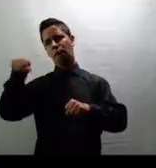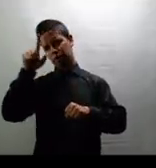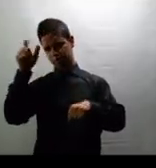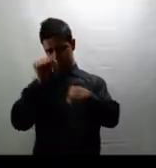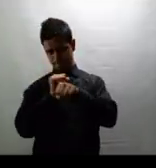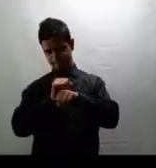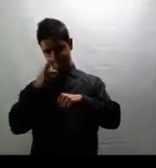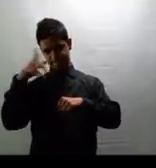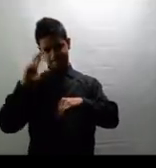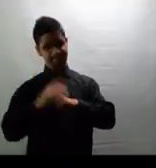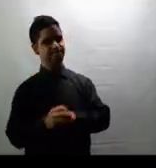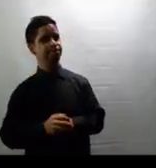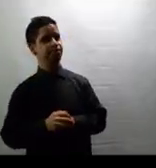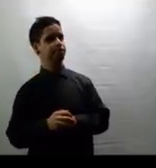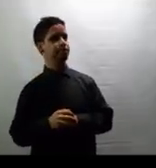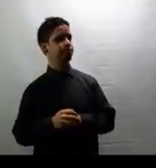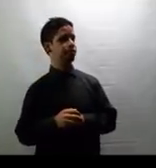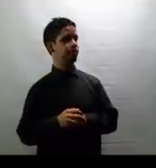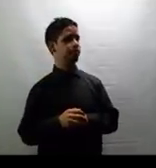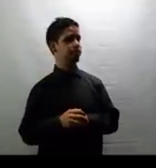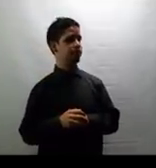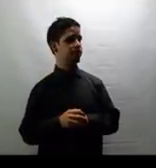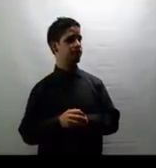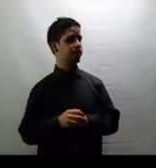bueno y ahora está